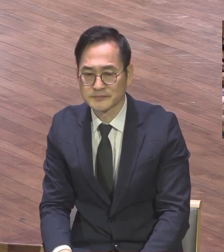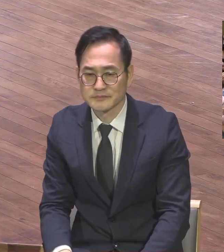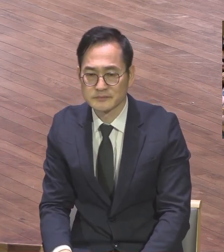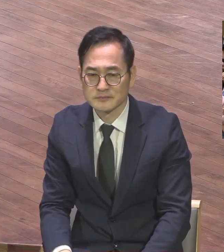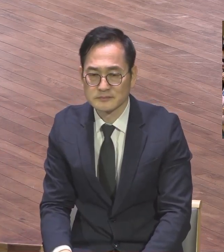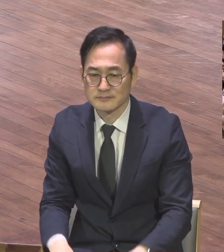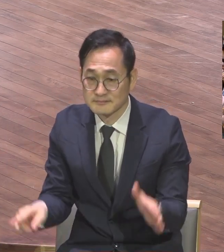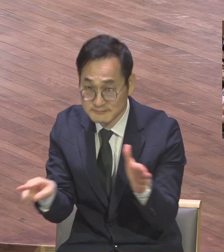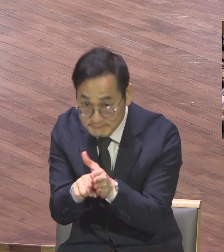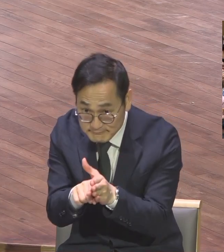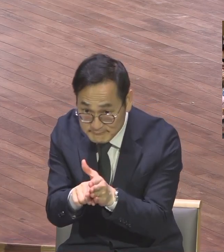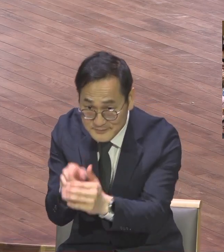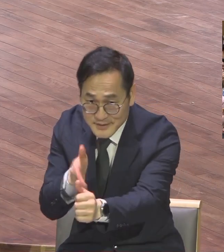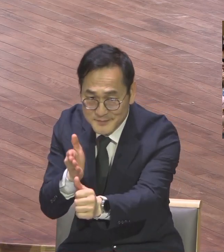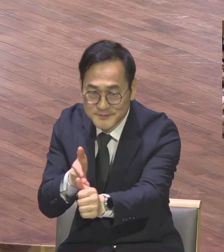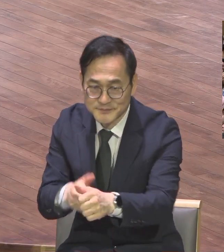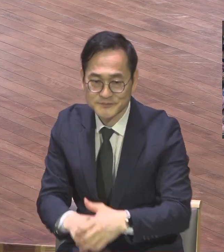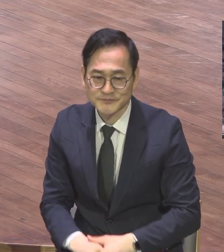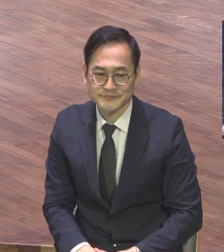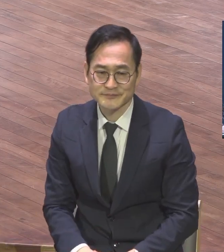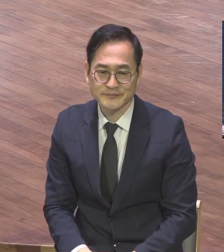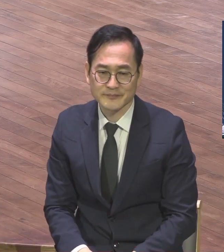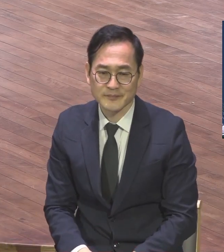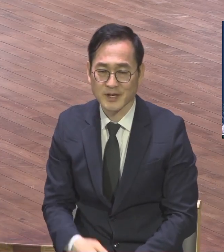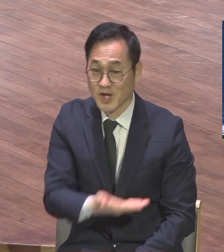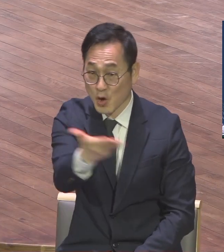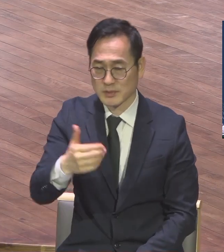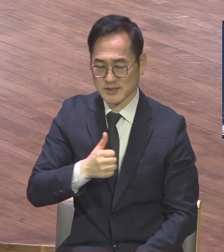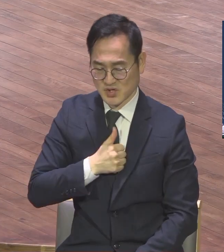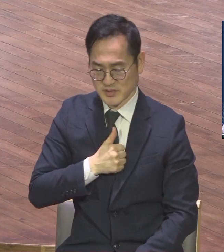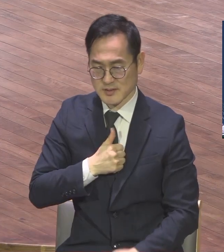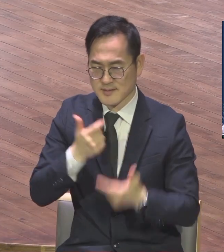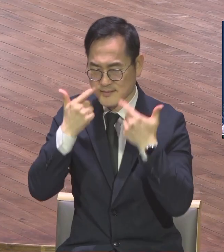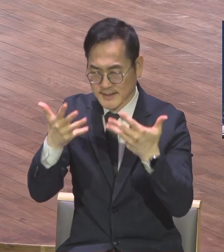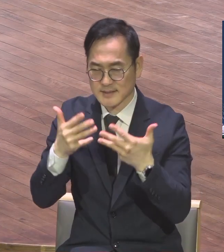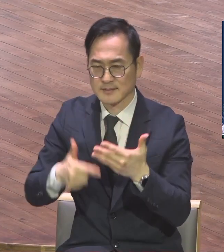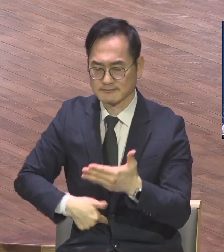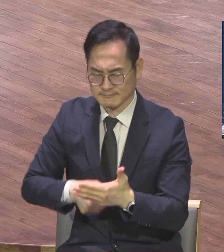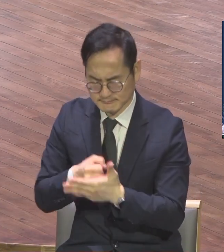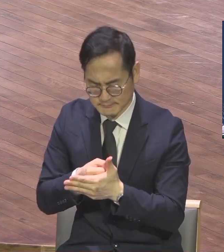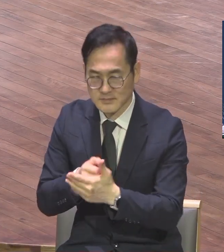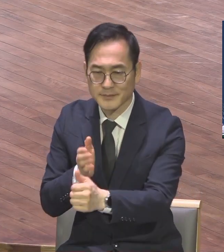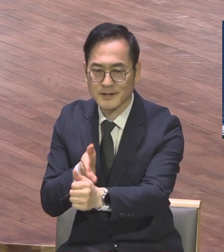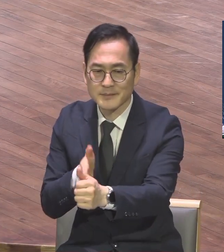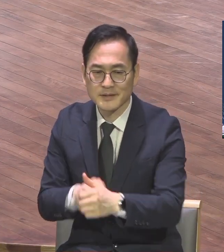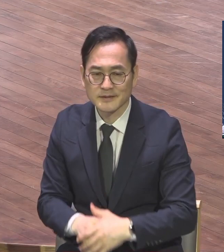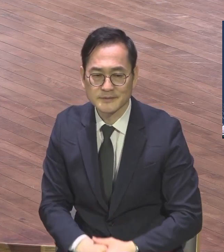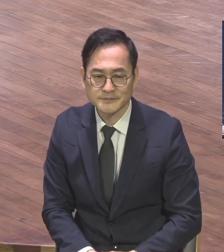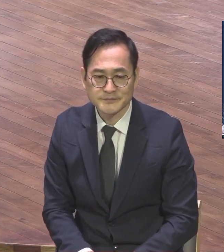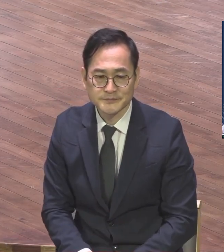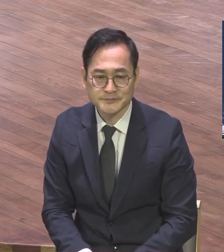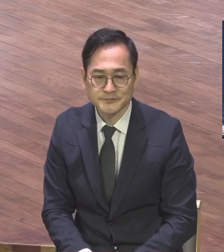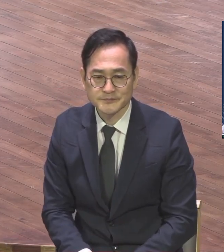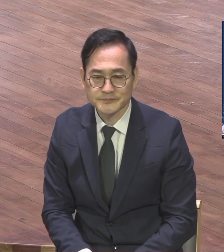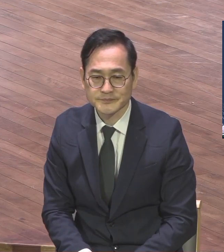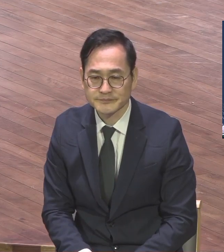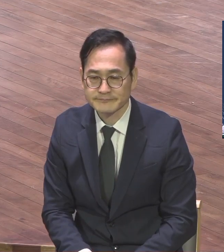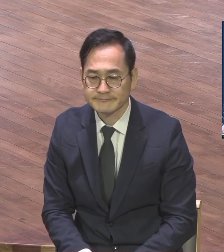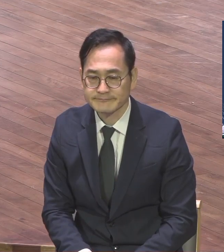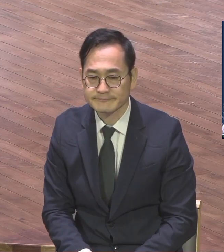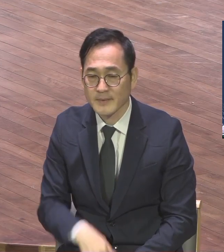믿으시기를 주의 이름으로 축원합니다. 여러분의 정체성을 바로 하시기를 주의 이름으로 축복합니다. 사도